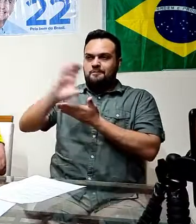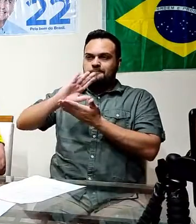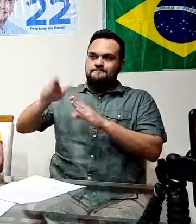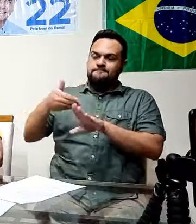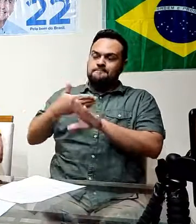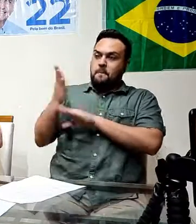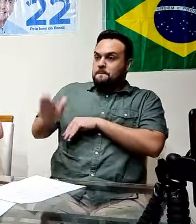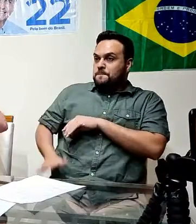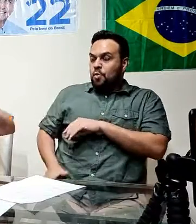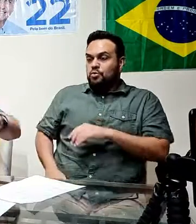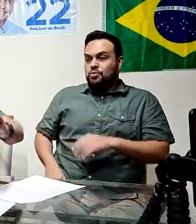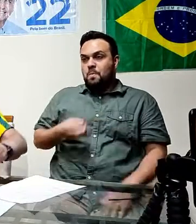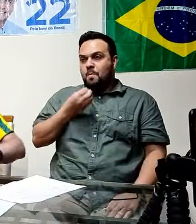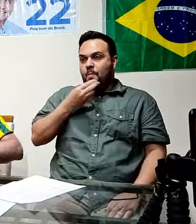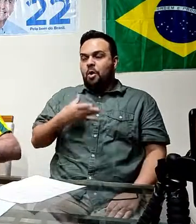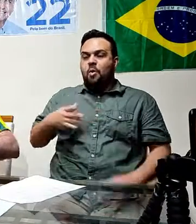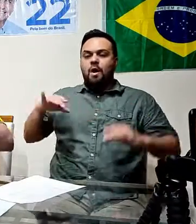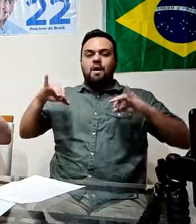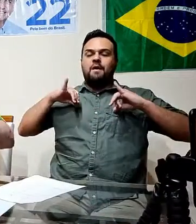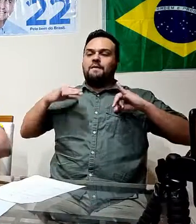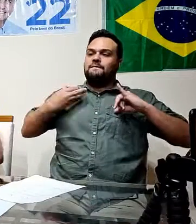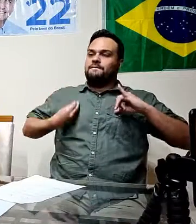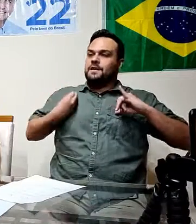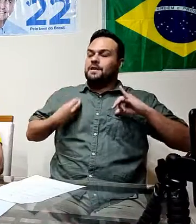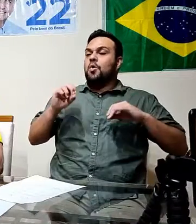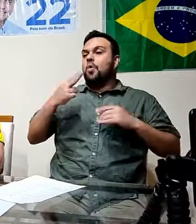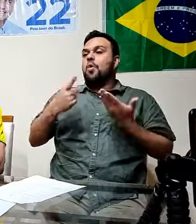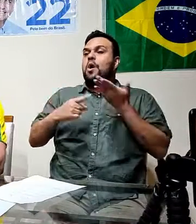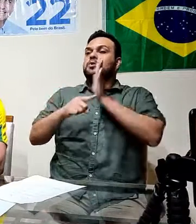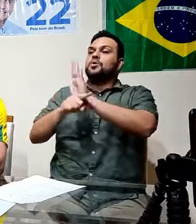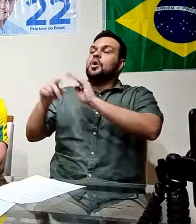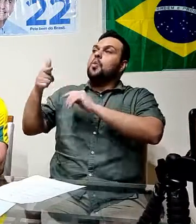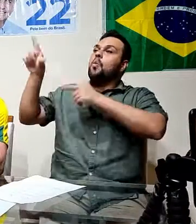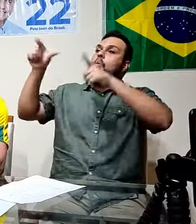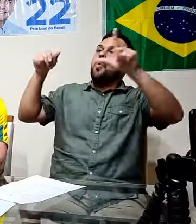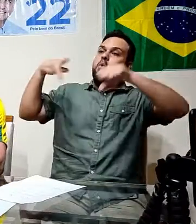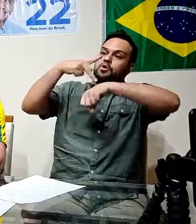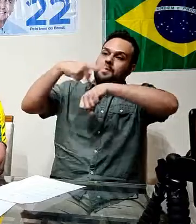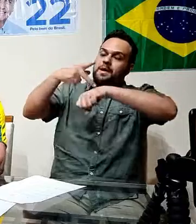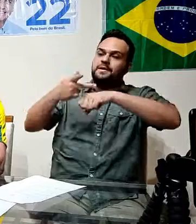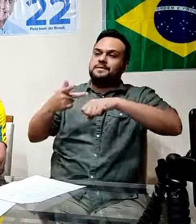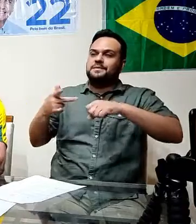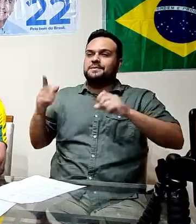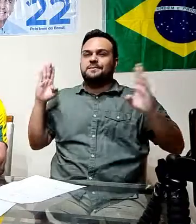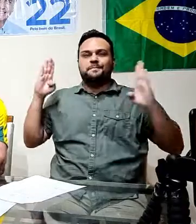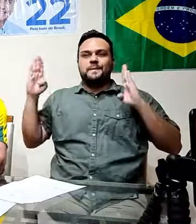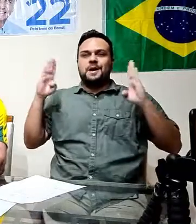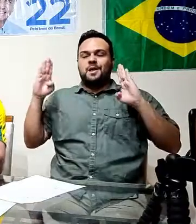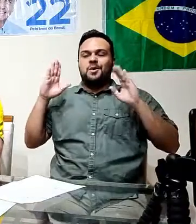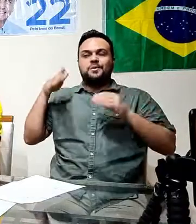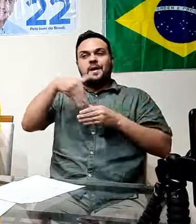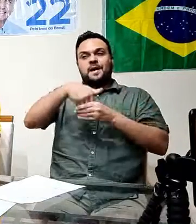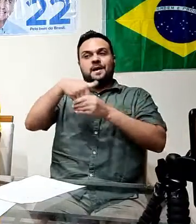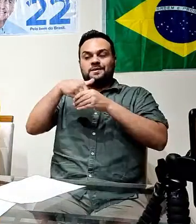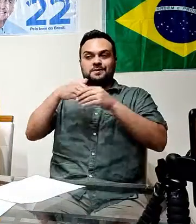que eles levam, ou para ajudar outros países em época de eleições como essa. Então, talvez, né,